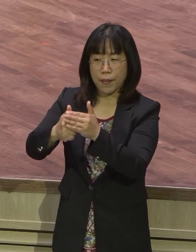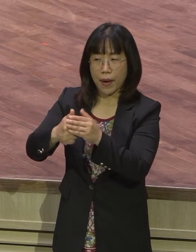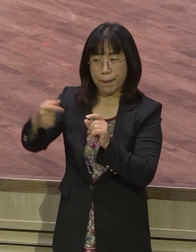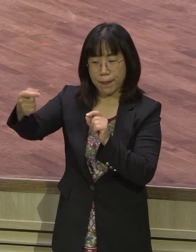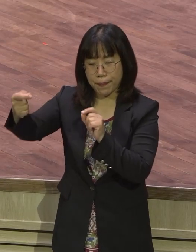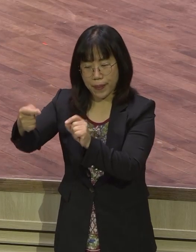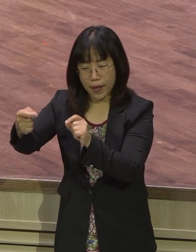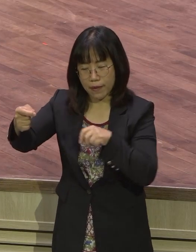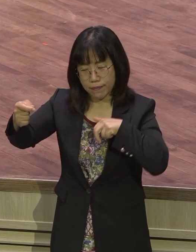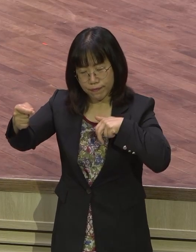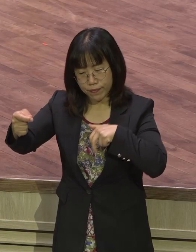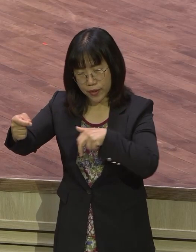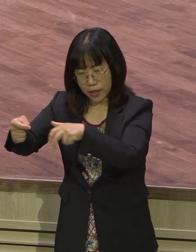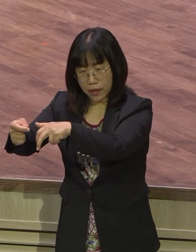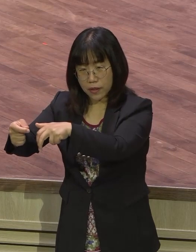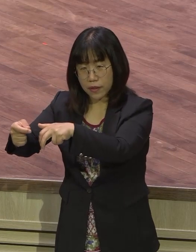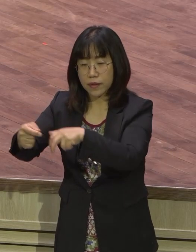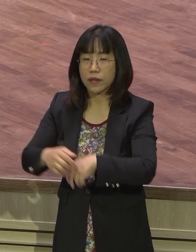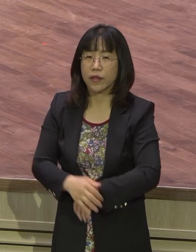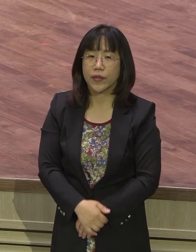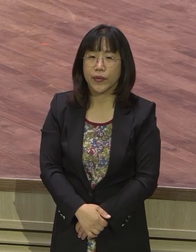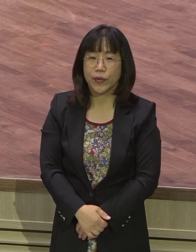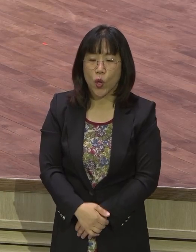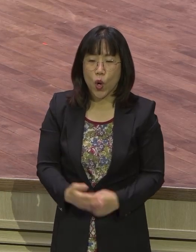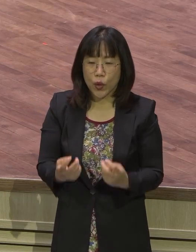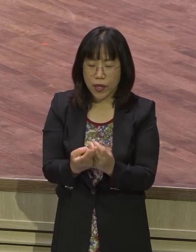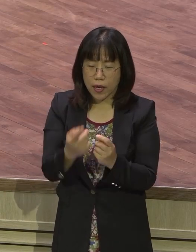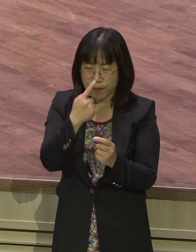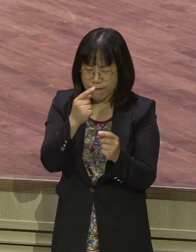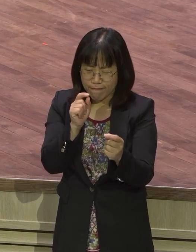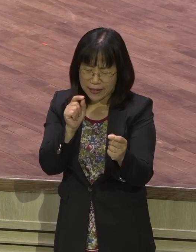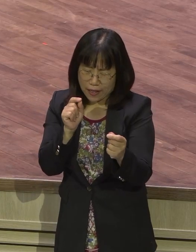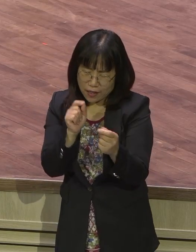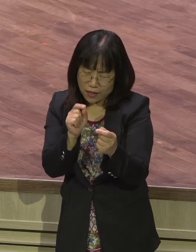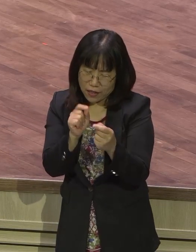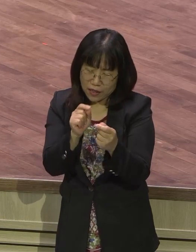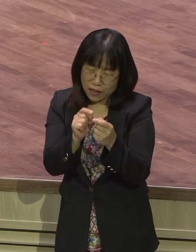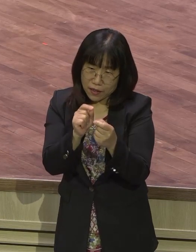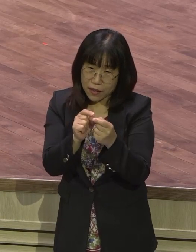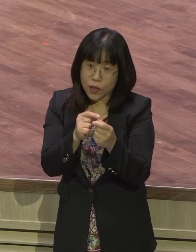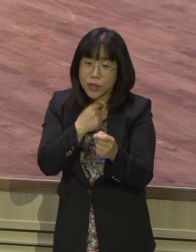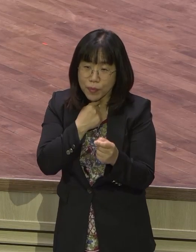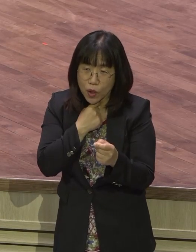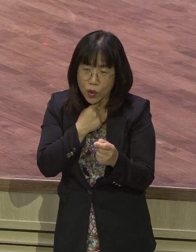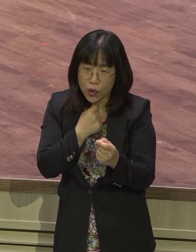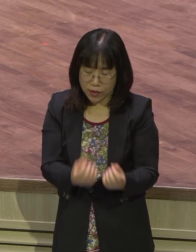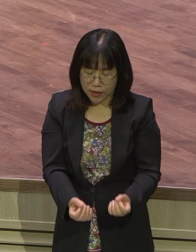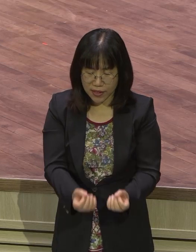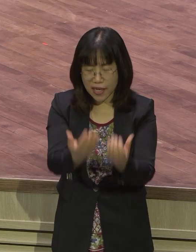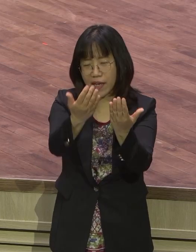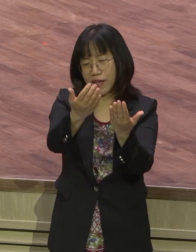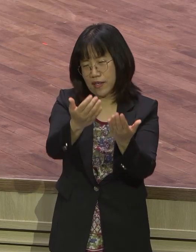나아가는데 어떻게 나아갈 수 있냐 어떻게 좀 더 가까이 나아갈 수 있냐 제사를 통해서